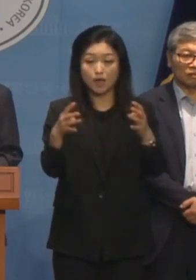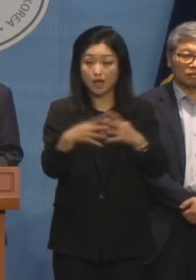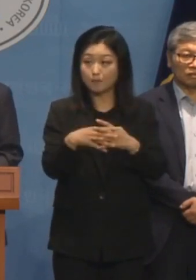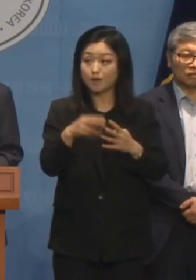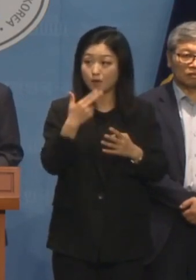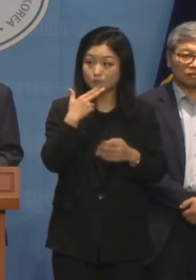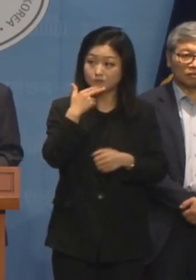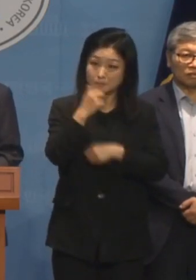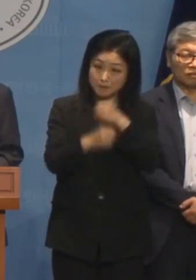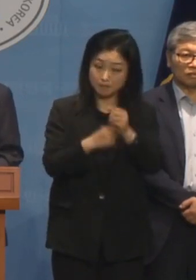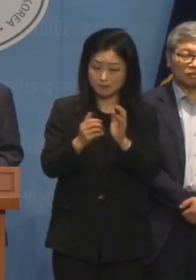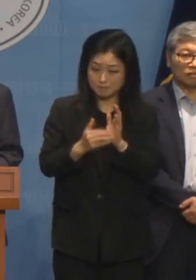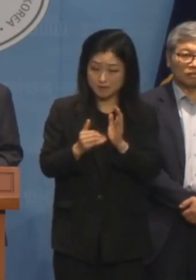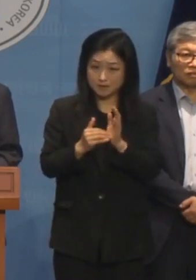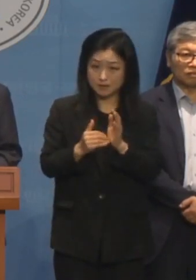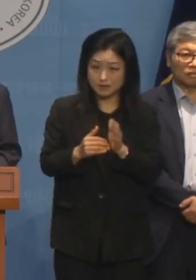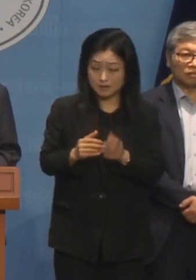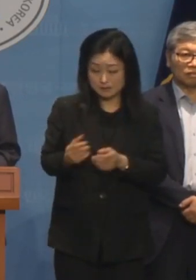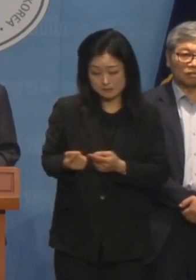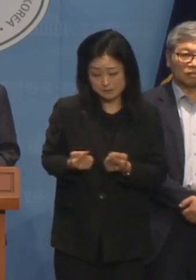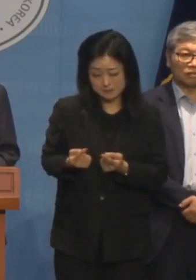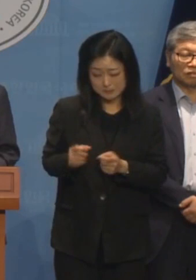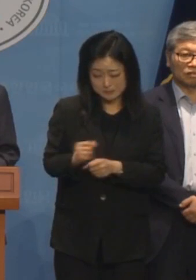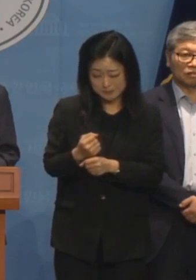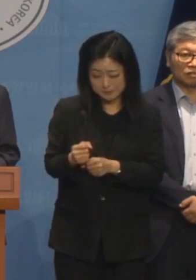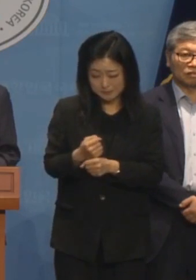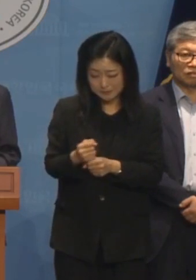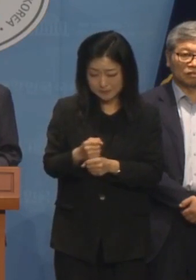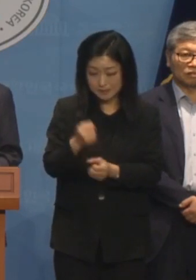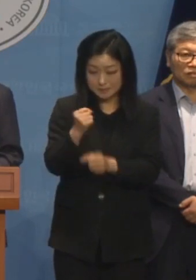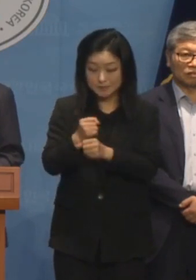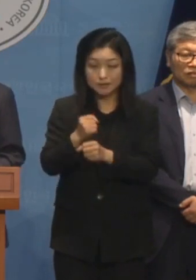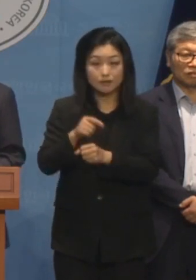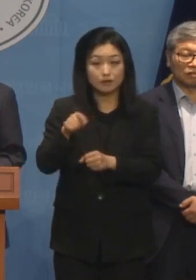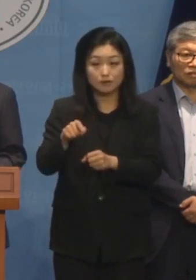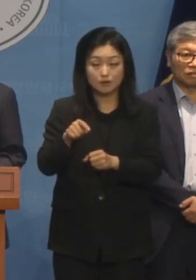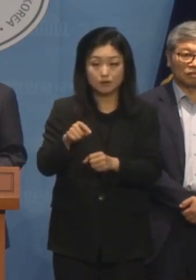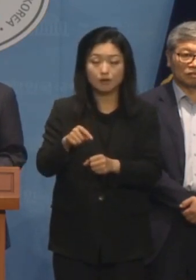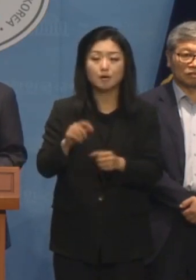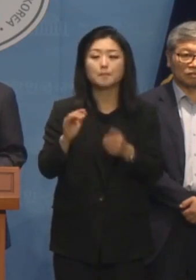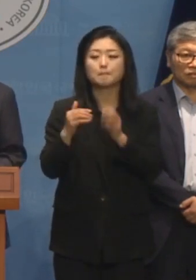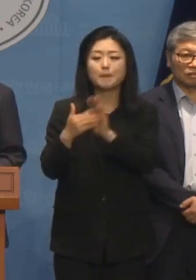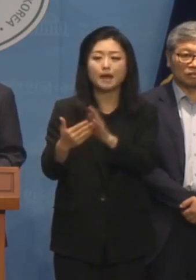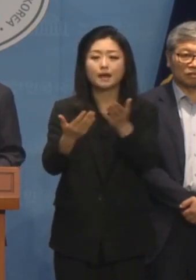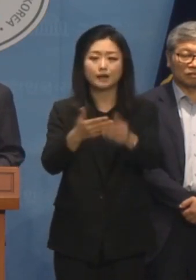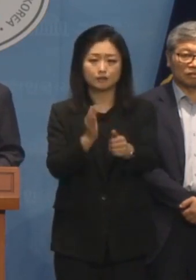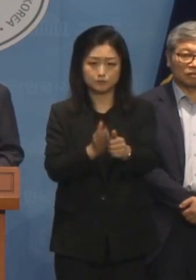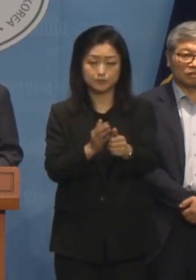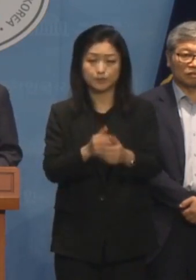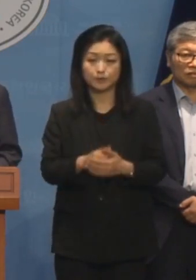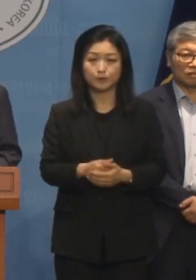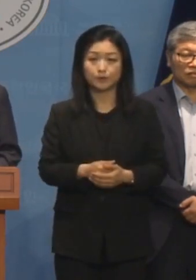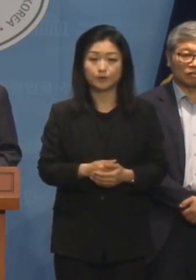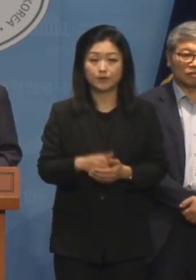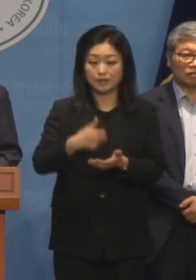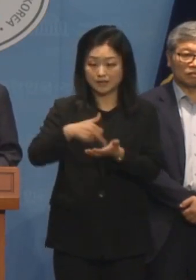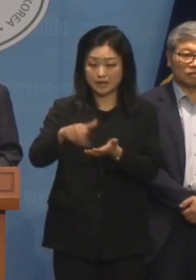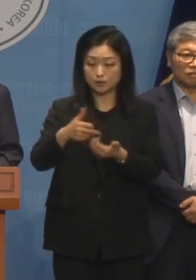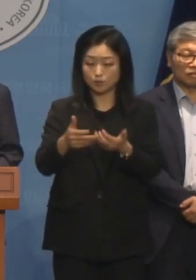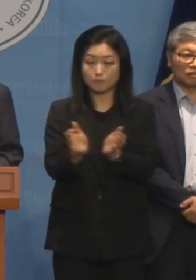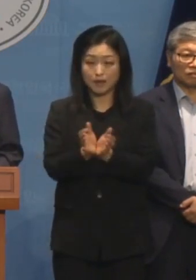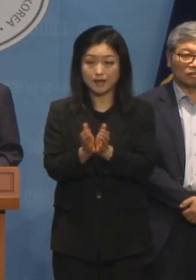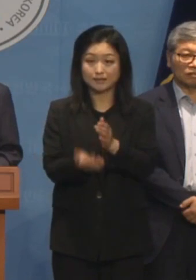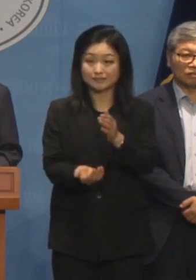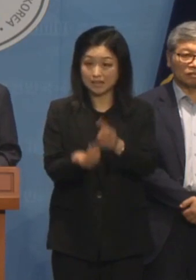없이 밀실에서 몇몇의 짬짬이로 만들어지는 것을 막아주십시오. 지난 카톡방 사건